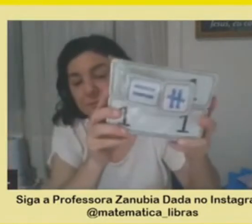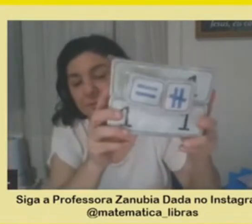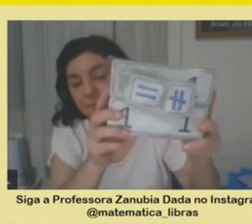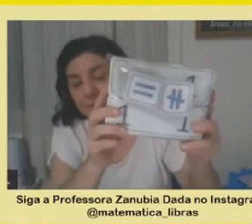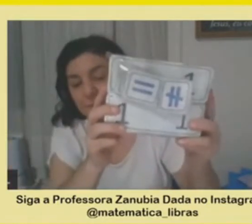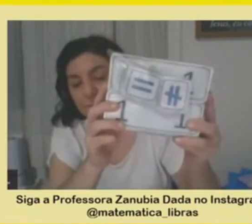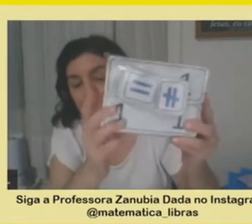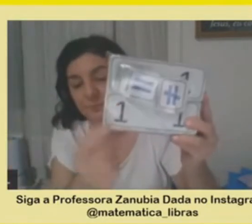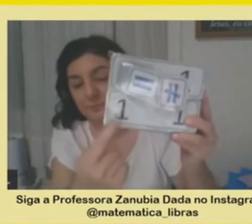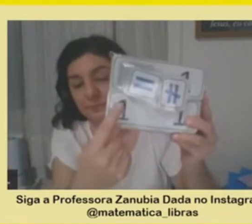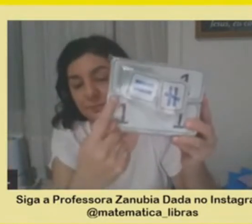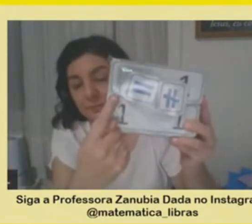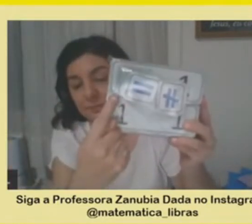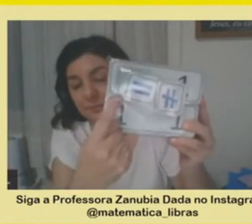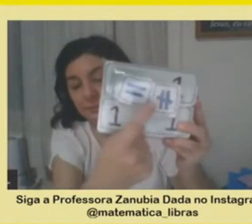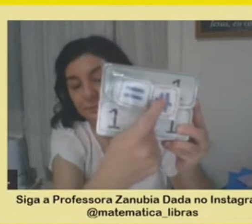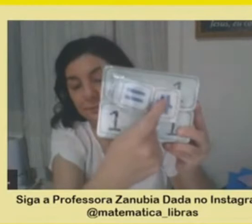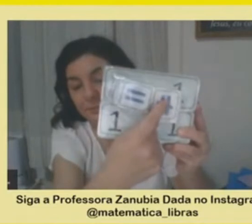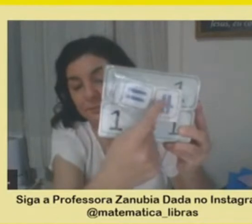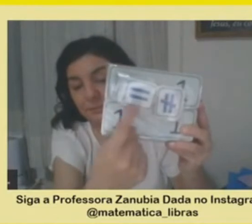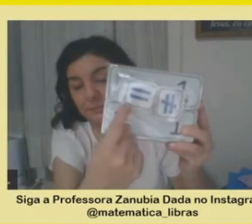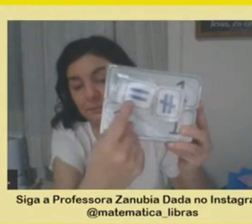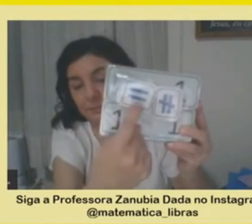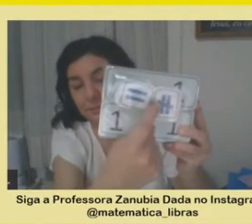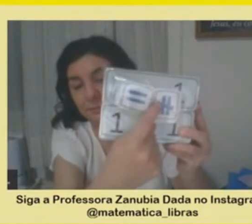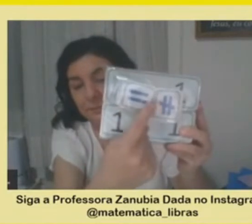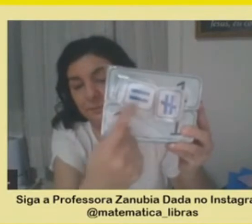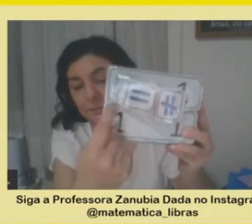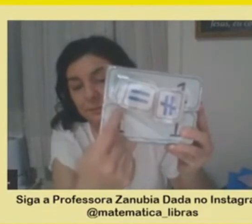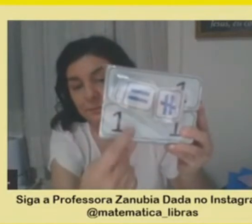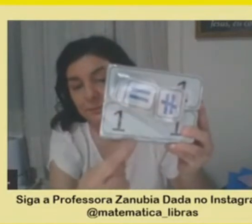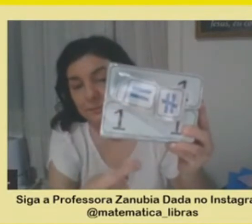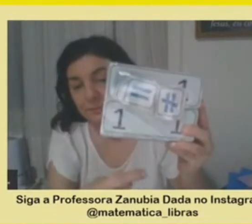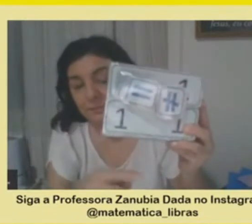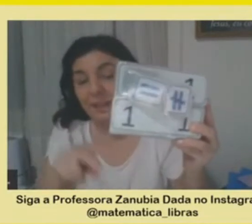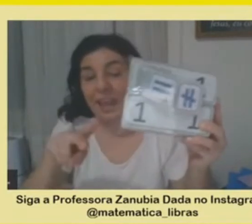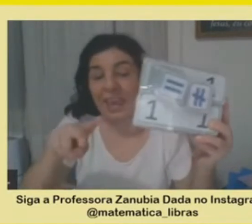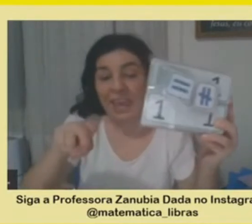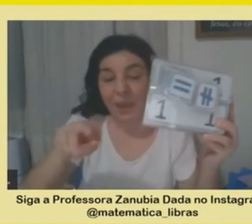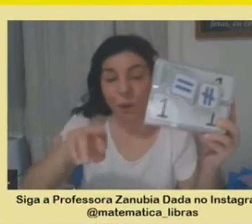a igualdade e diferença. Para trabalhar a igualdade e diferença.